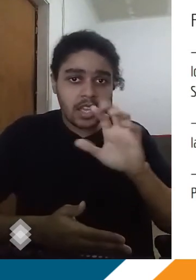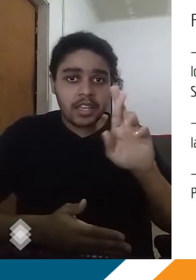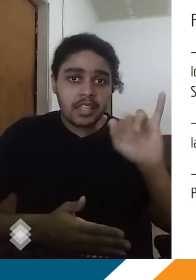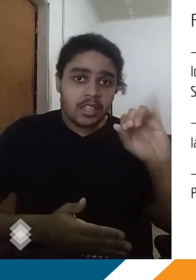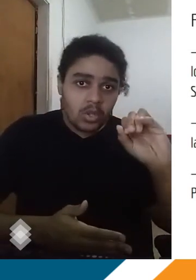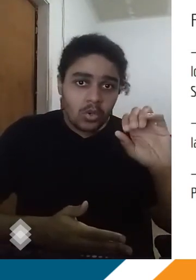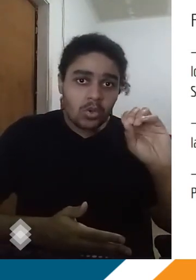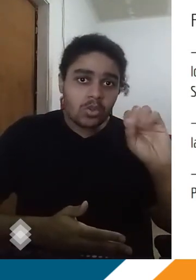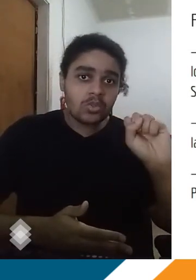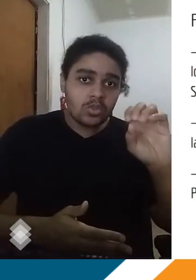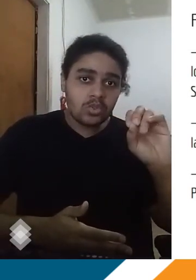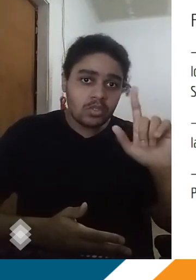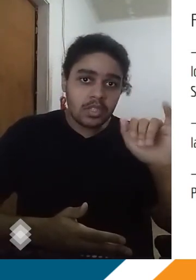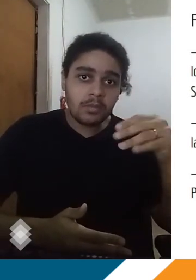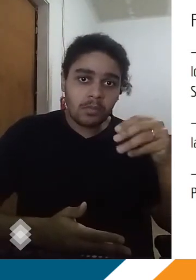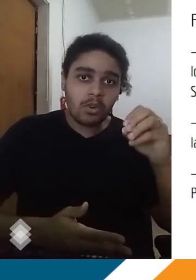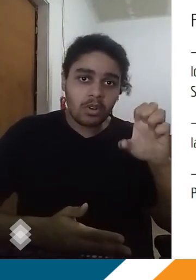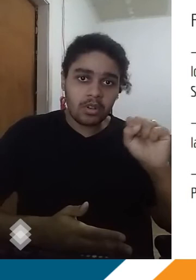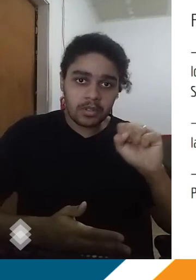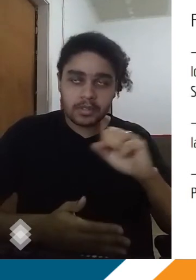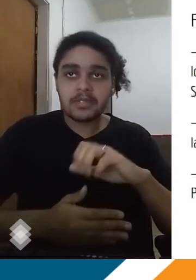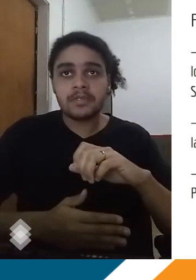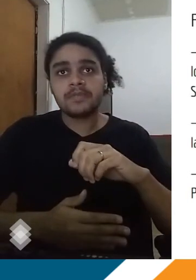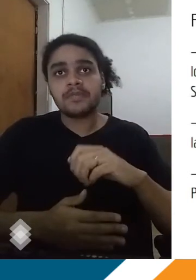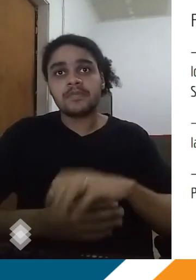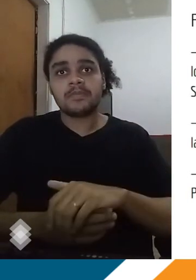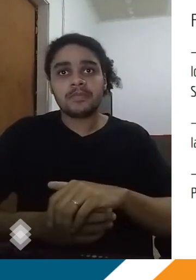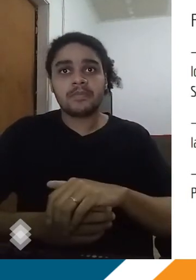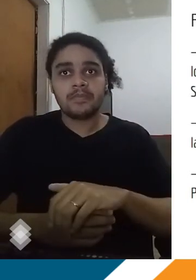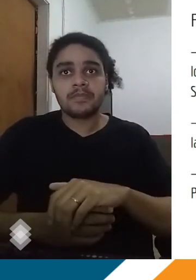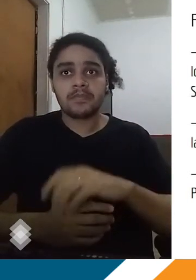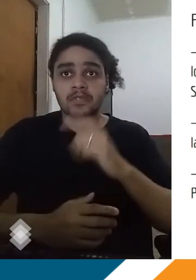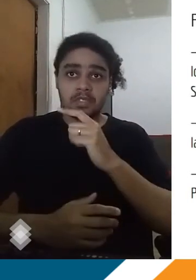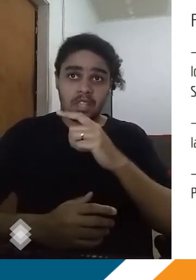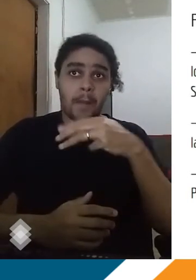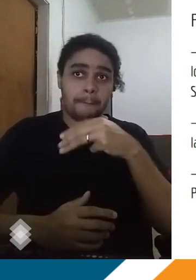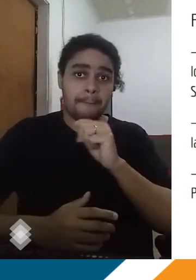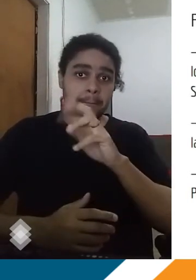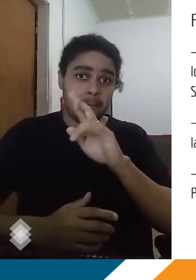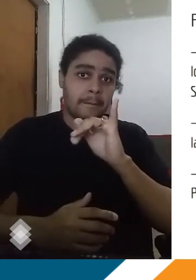Rio Solimões e a planície costeira de Maricá, que é a que está aí na sua tela, que é uma planície costeira